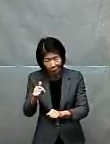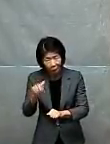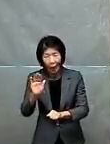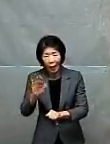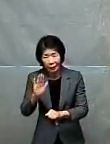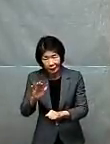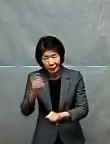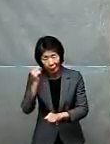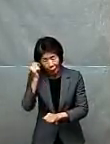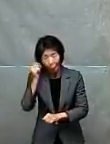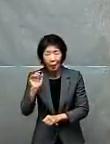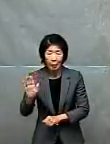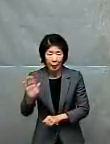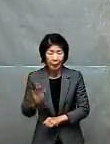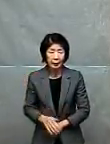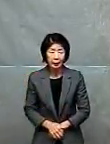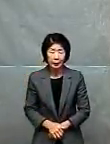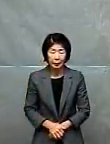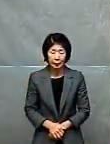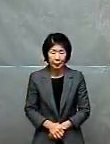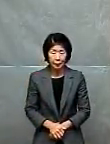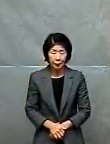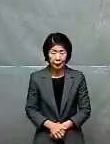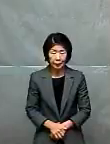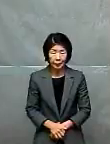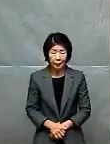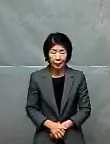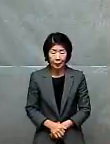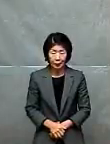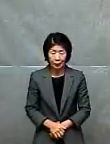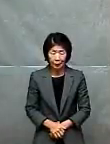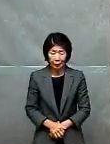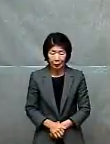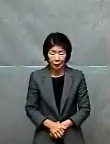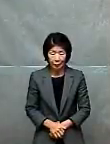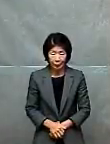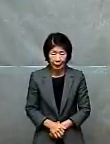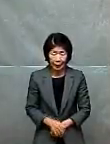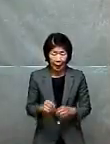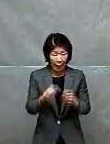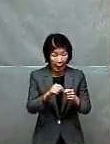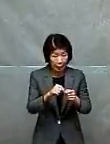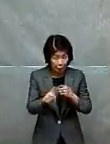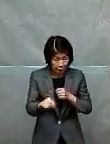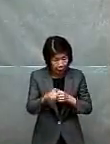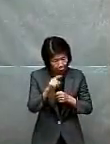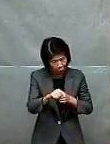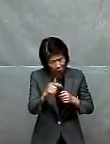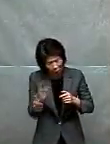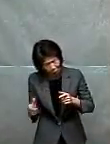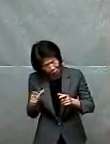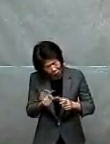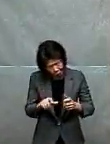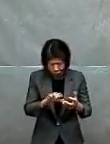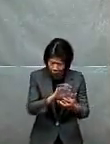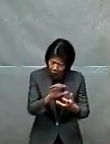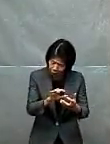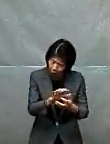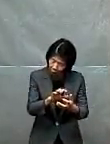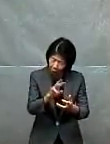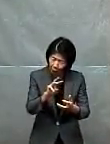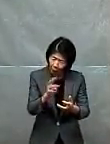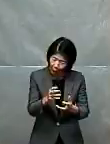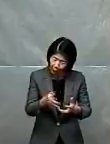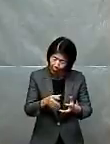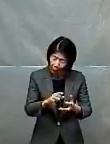ので、一口にあの この支部のこれだっていうようなことにあの一刀